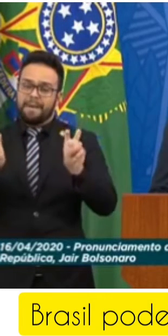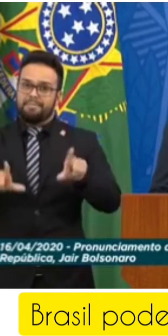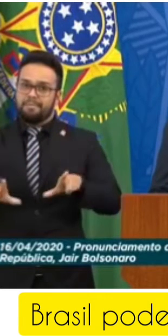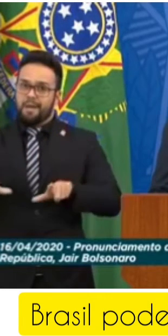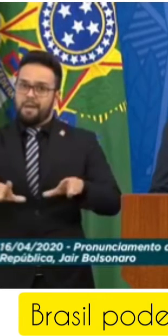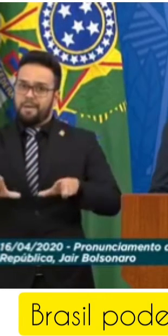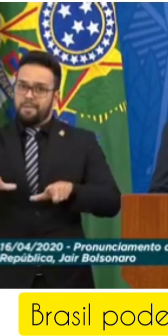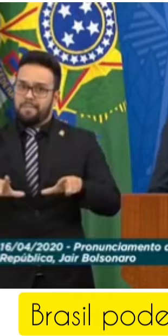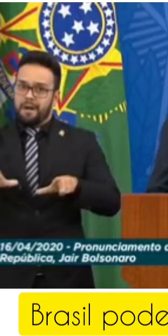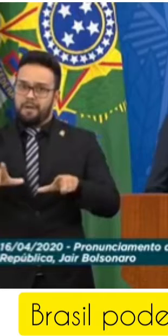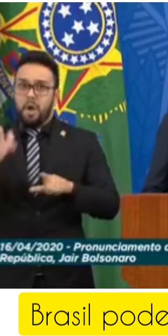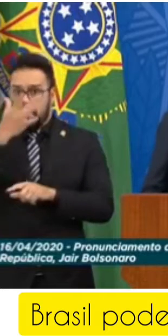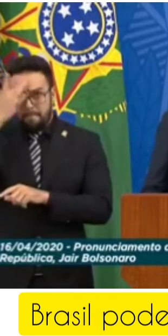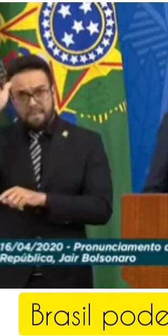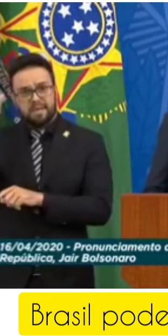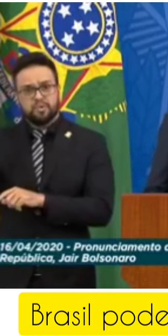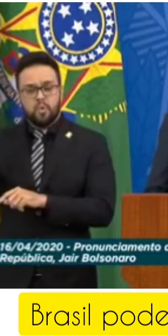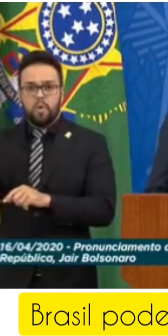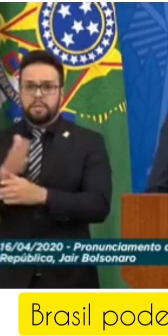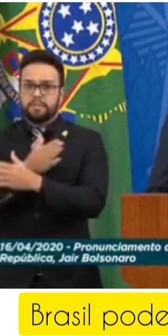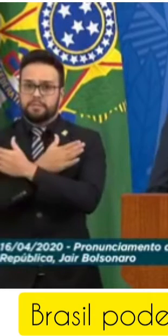pessoa desempregada,